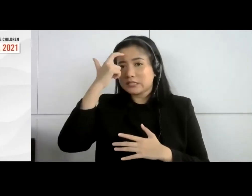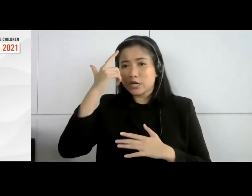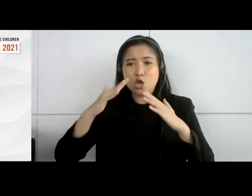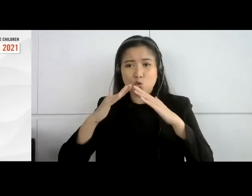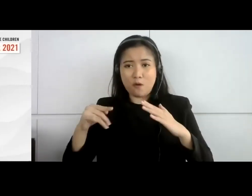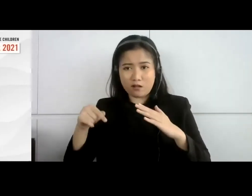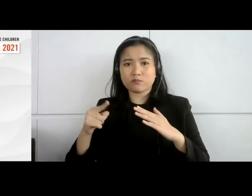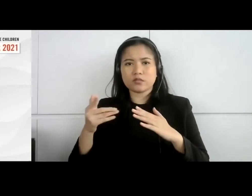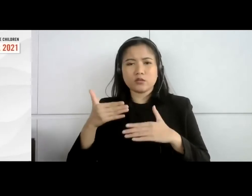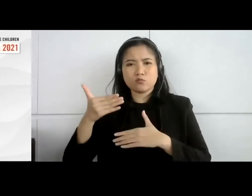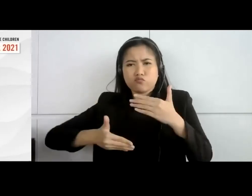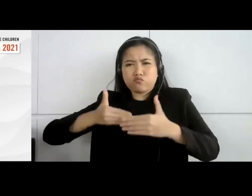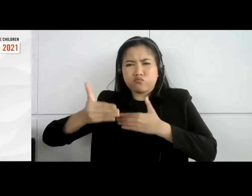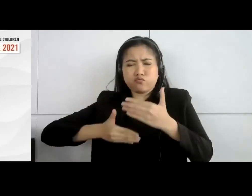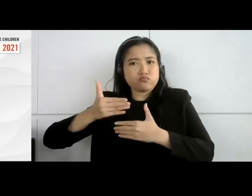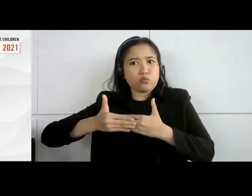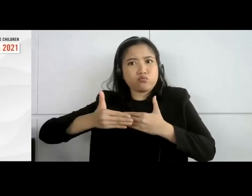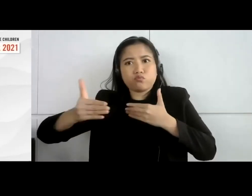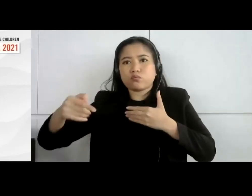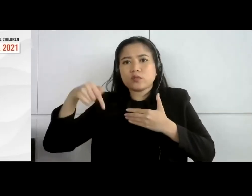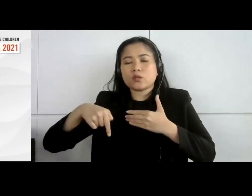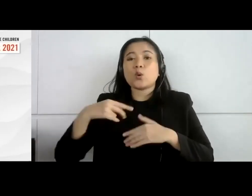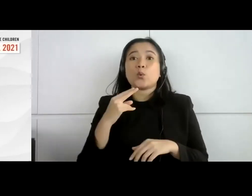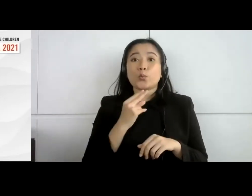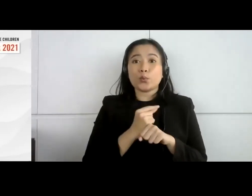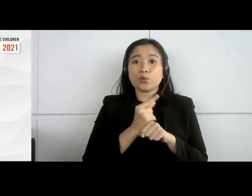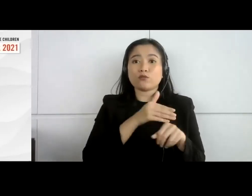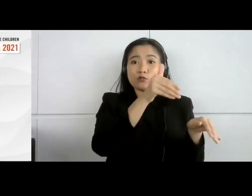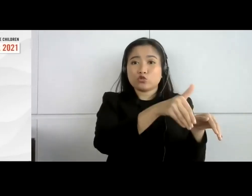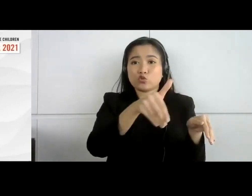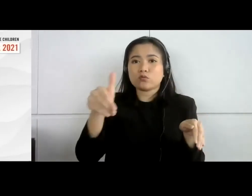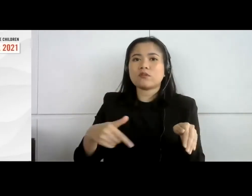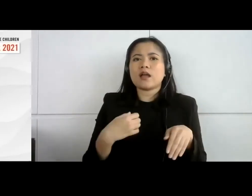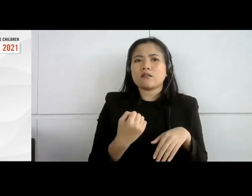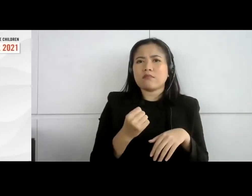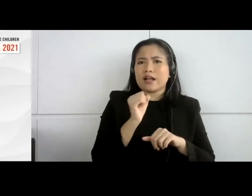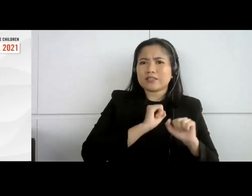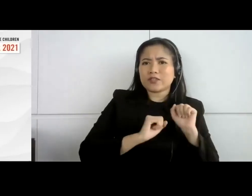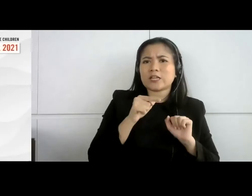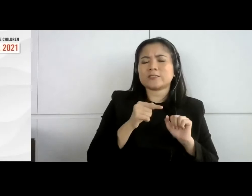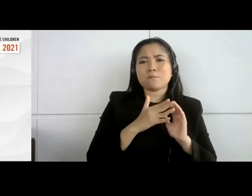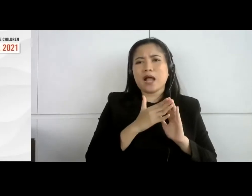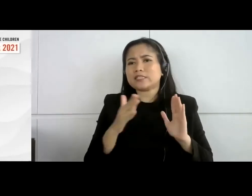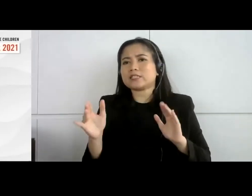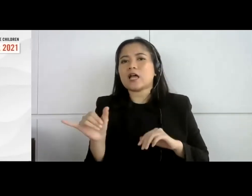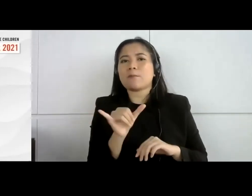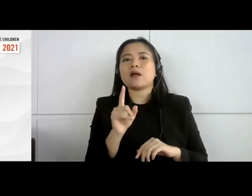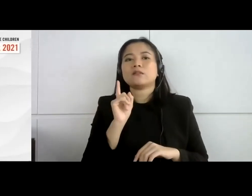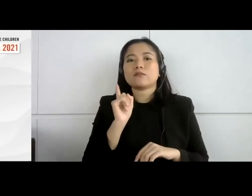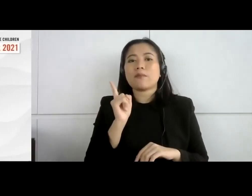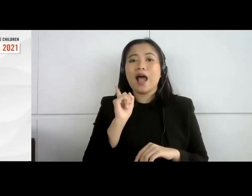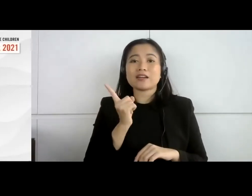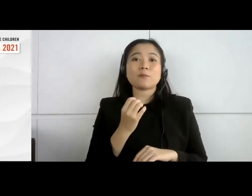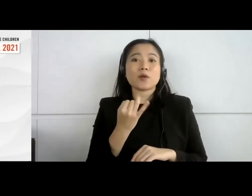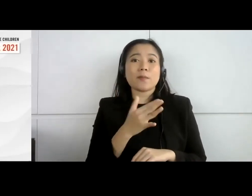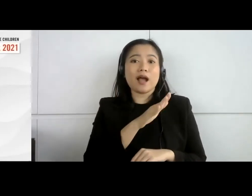berimbas dengan efektivitas guru kunjung dalam jangka panjang. Karena kami juga menemukan beberapa anak yang